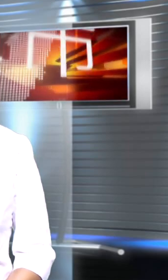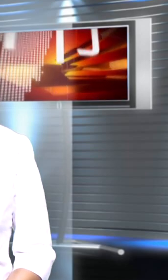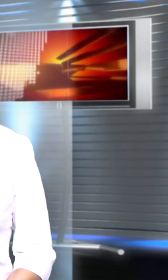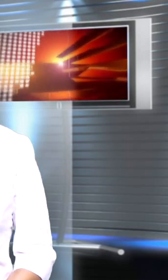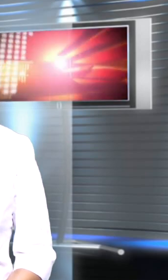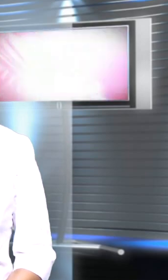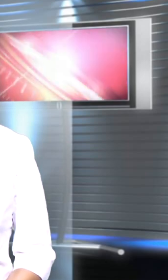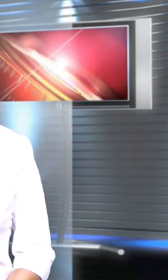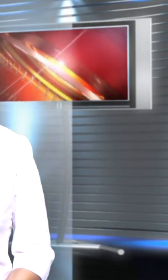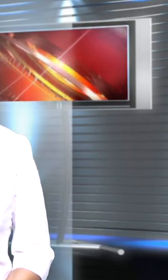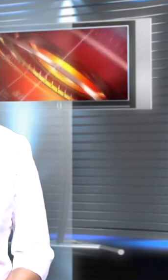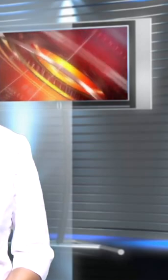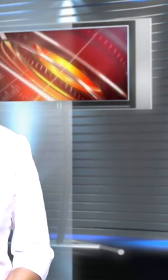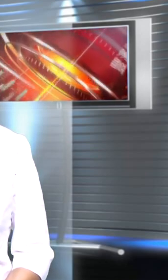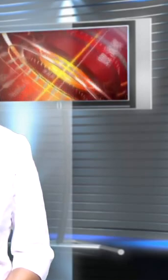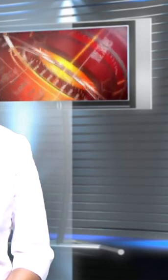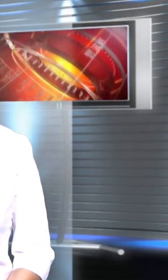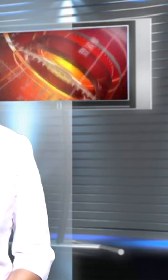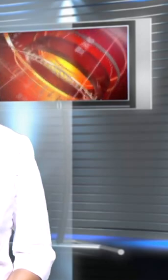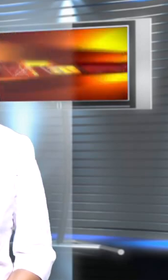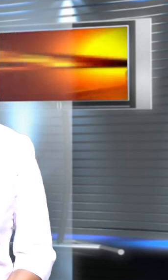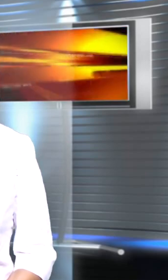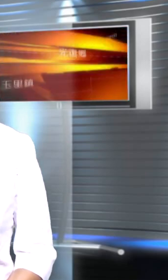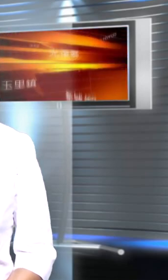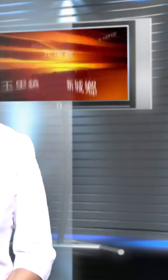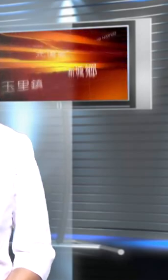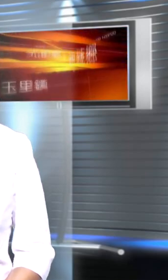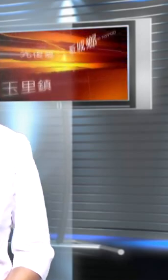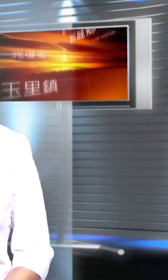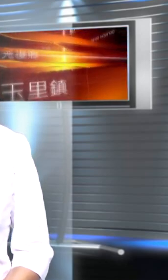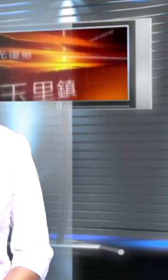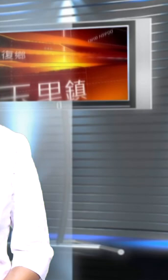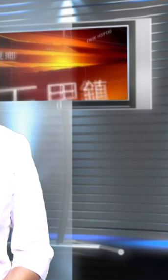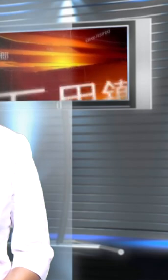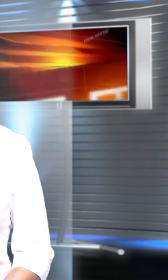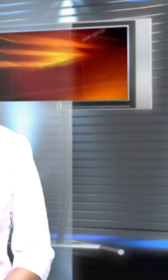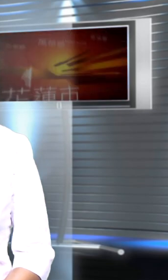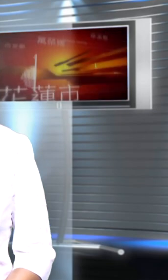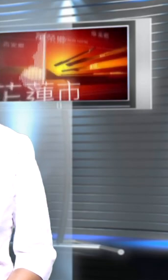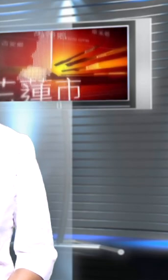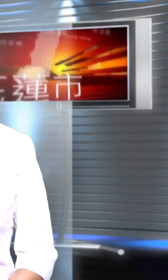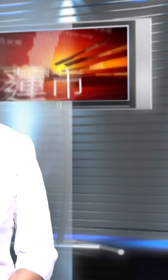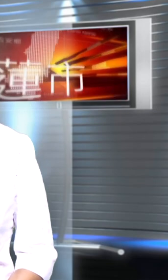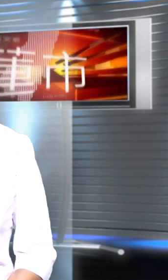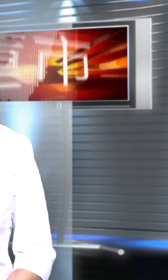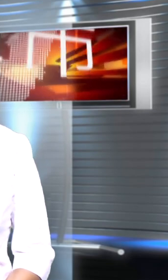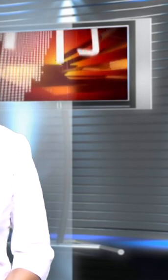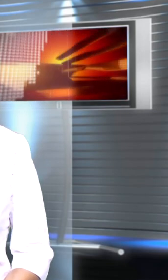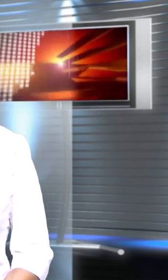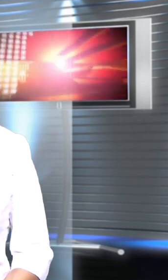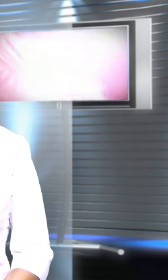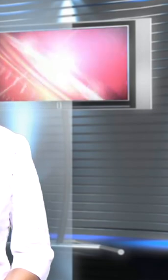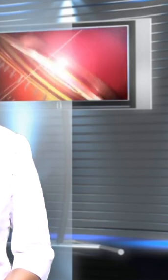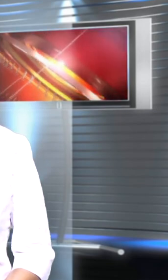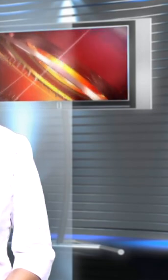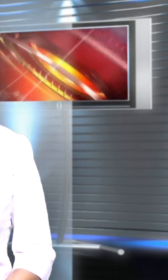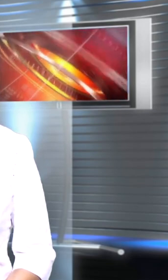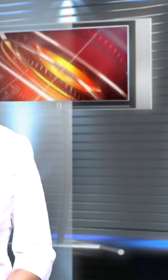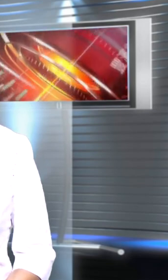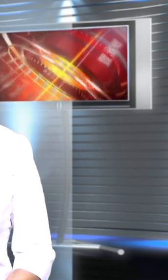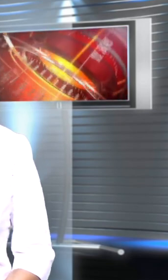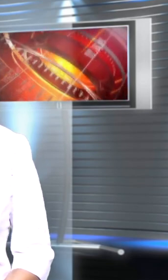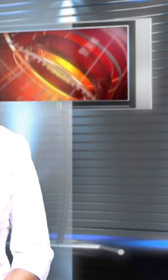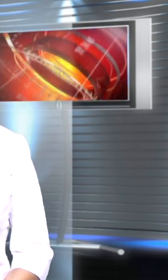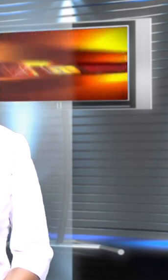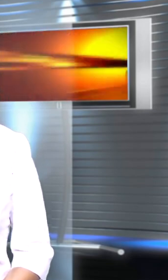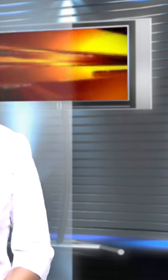你好，欢迎收看3月20号大花莲地方新闻，我是卢宇慧。新冠疫情逐渐趋缓，中央相关的防疫规定在3月20号启动了